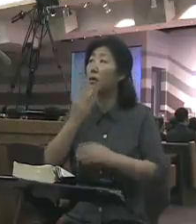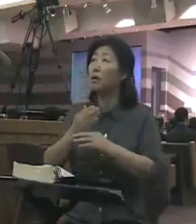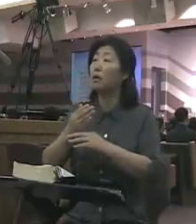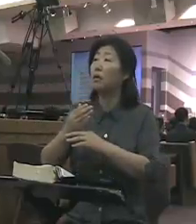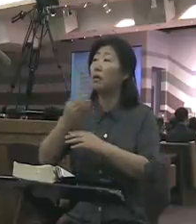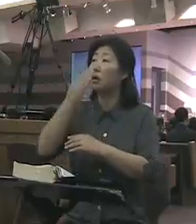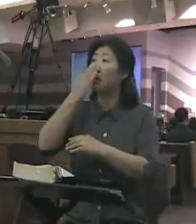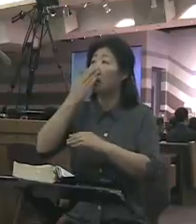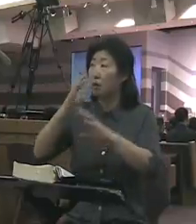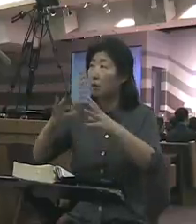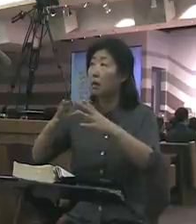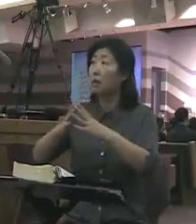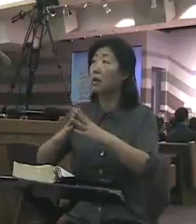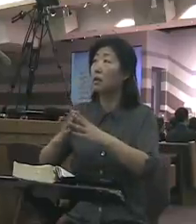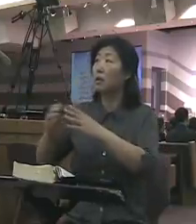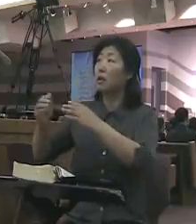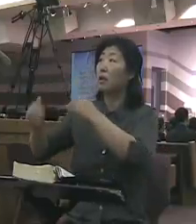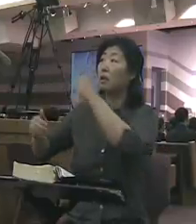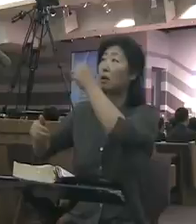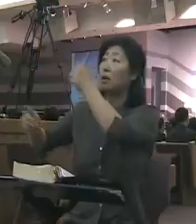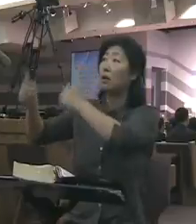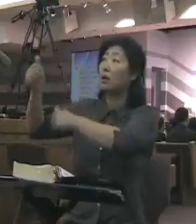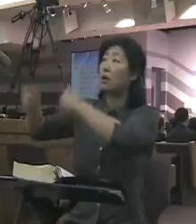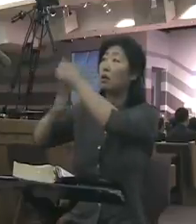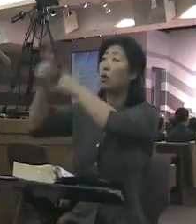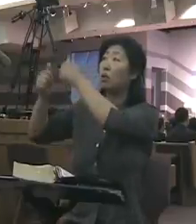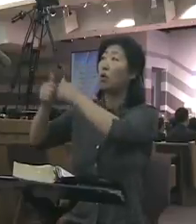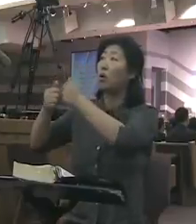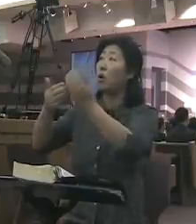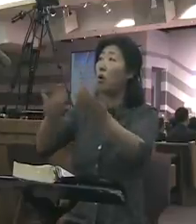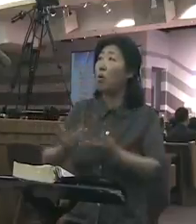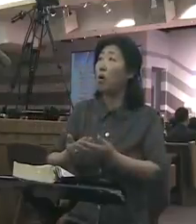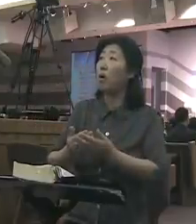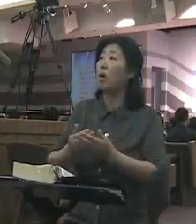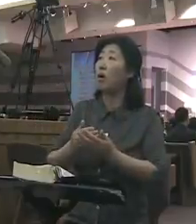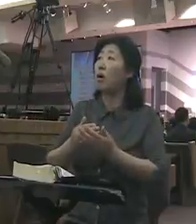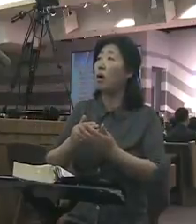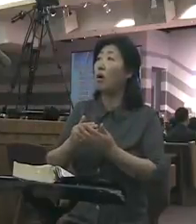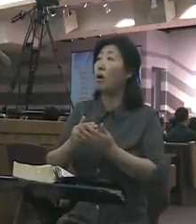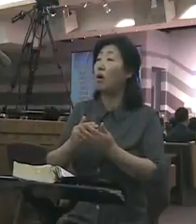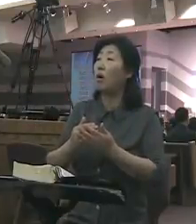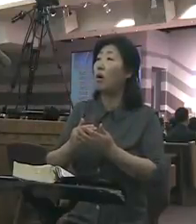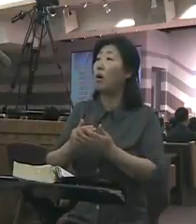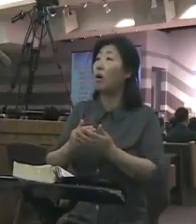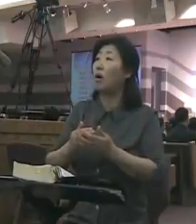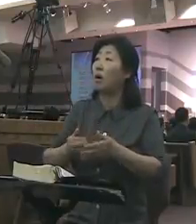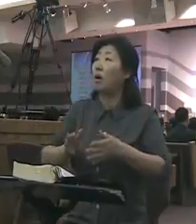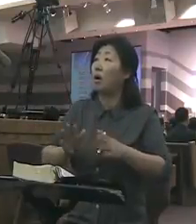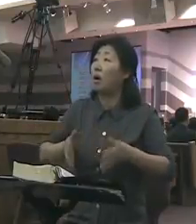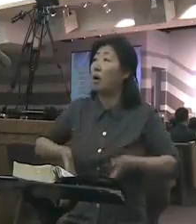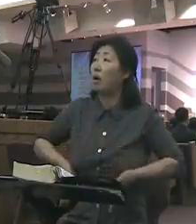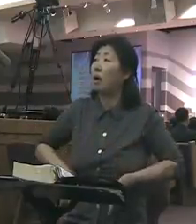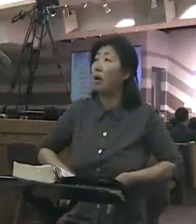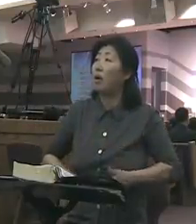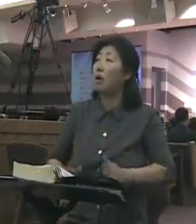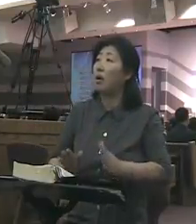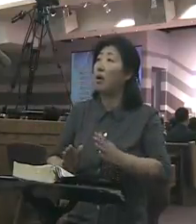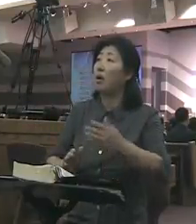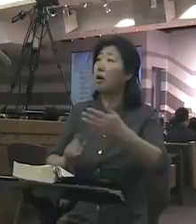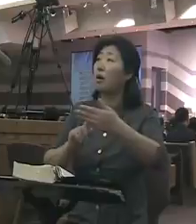가문에 태어났으며 난지 여드레 만에 유대인의 표지를 받기 위해 할례 의식을 치렀습니다. 그러므로